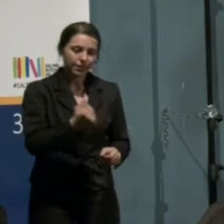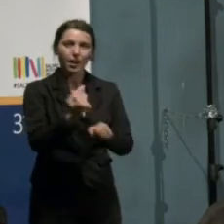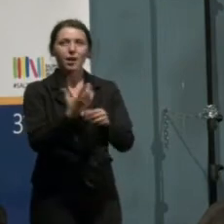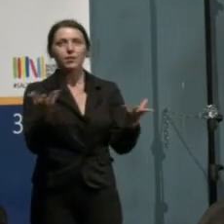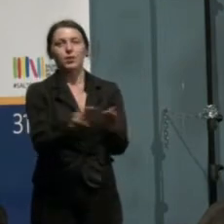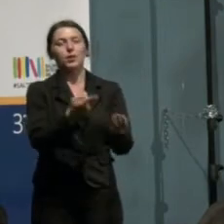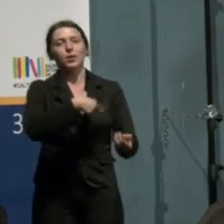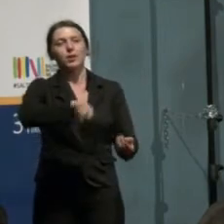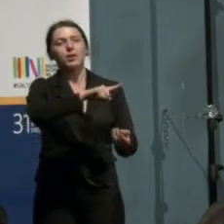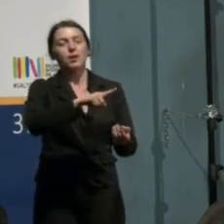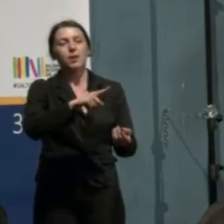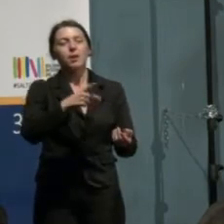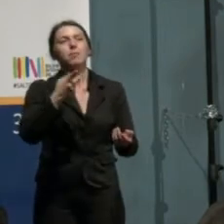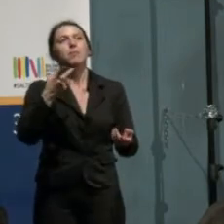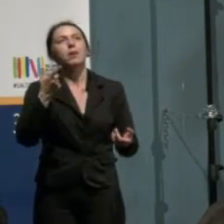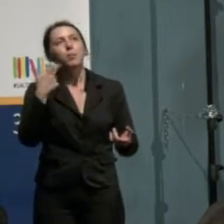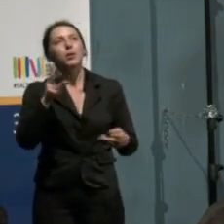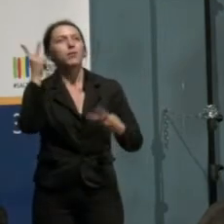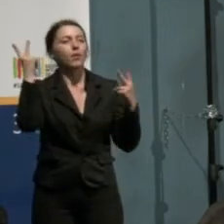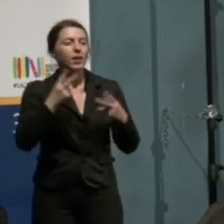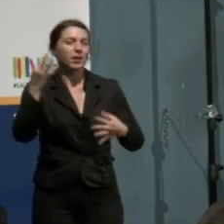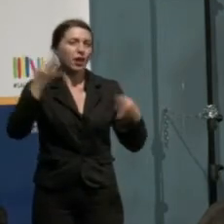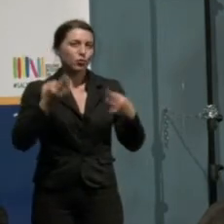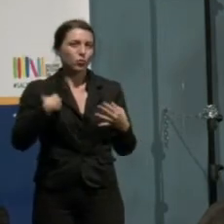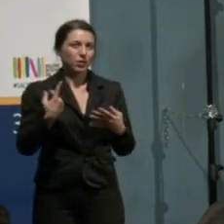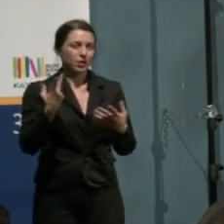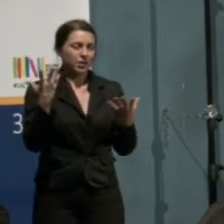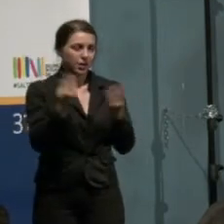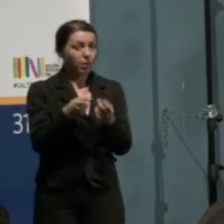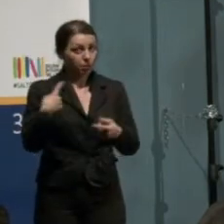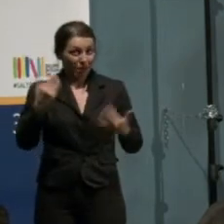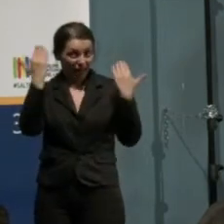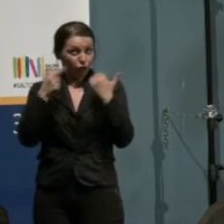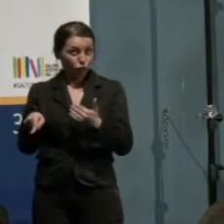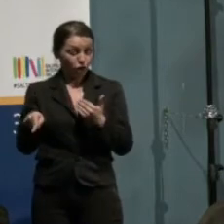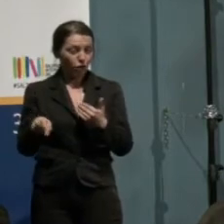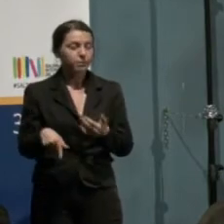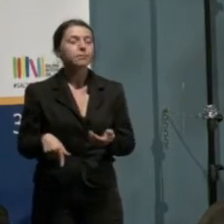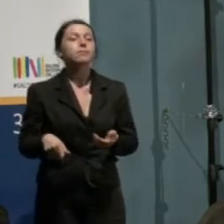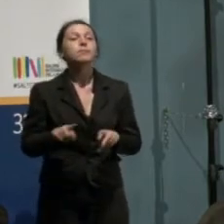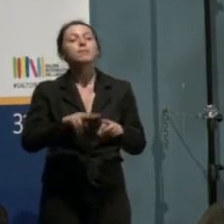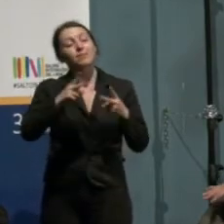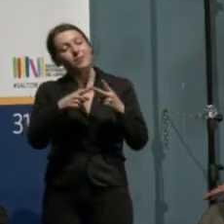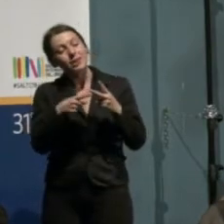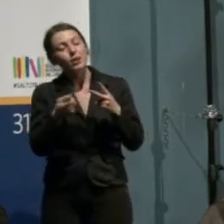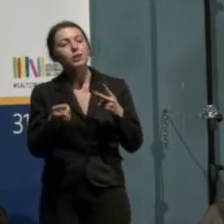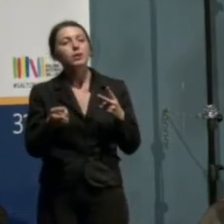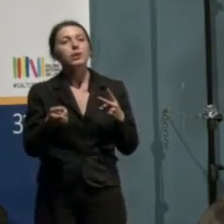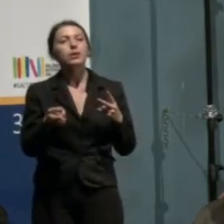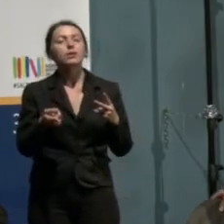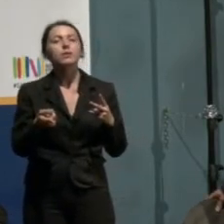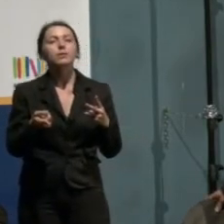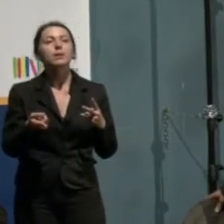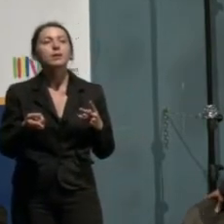con voi per la ricerca della verità di giulio e dall'egitto questo è l'altro che sentite nel